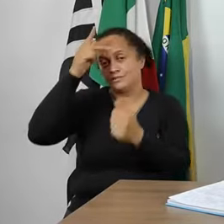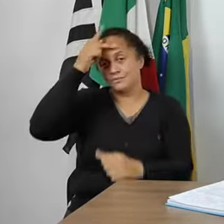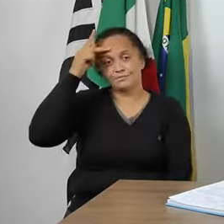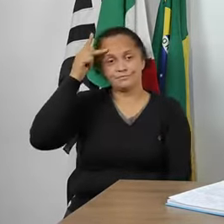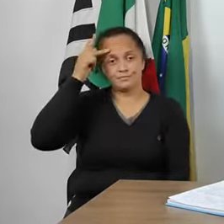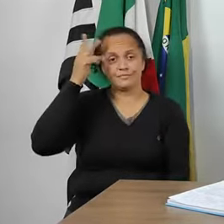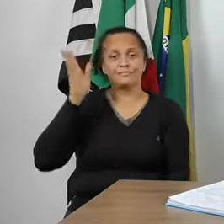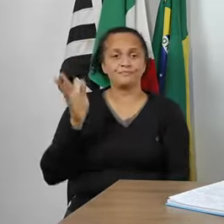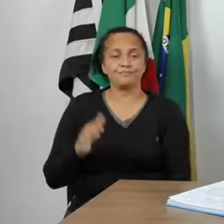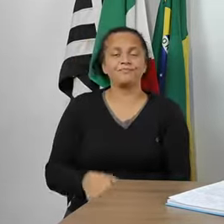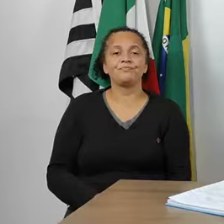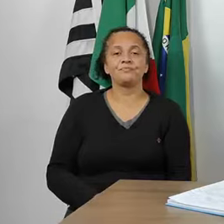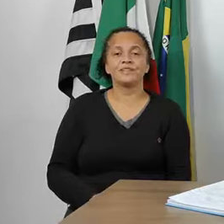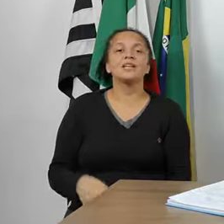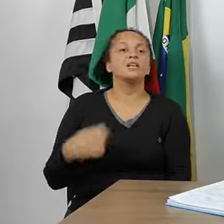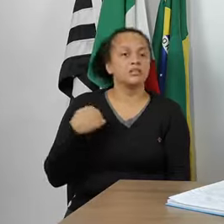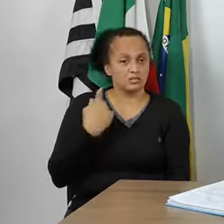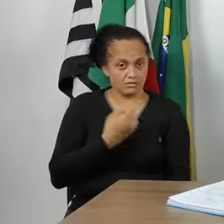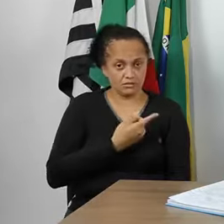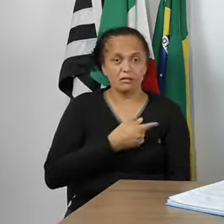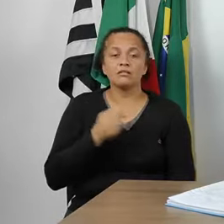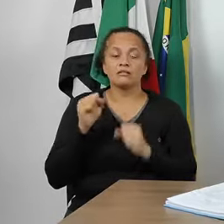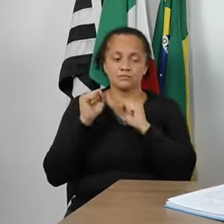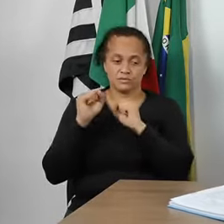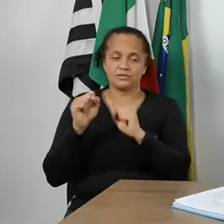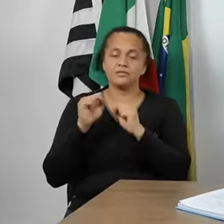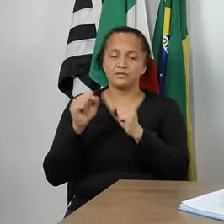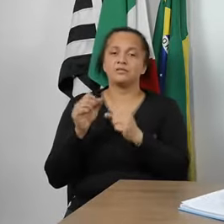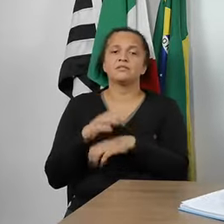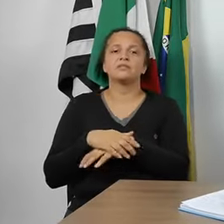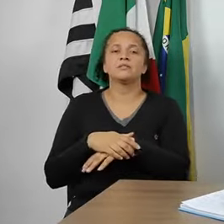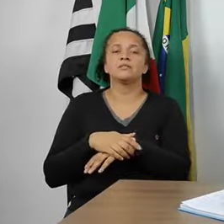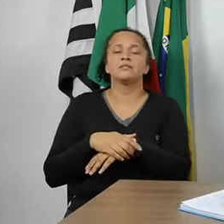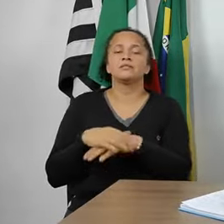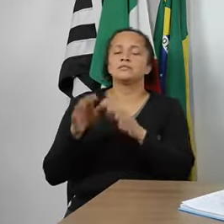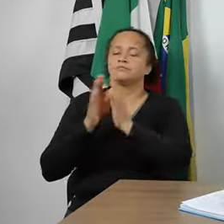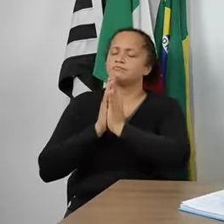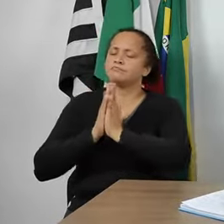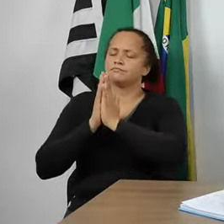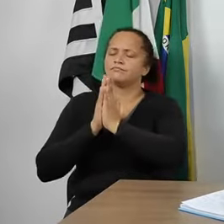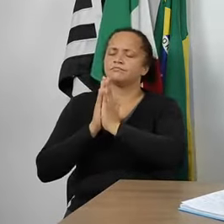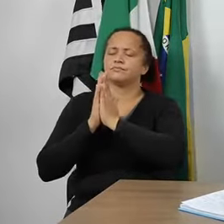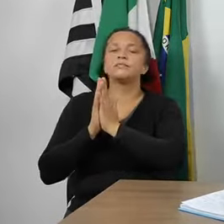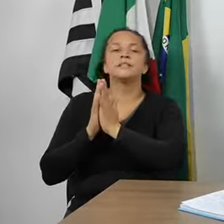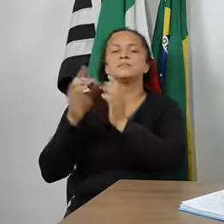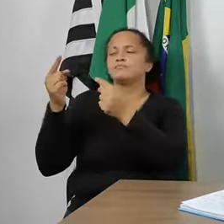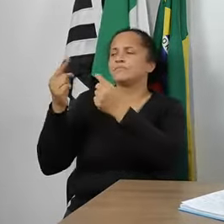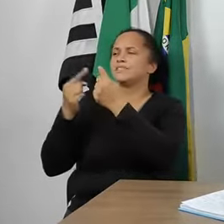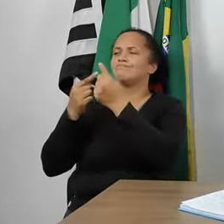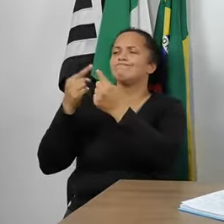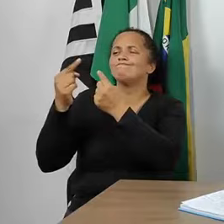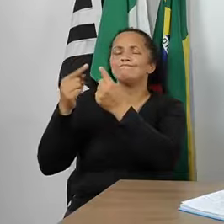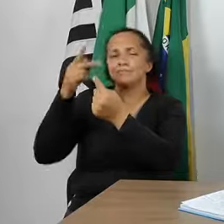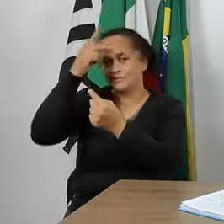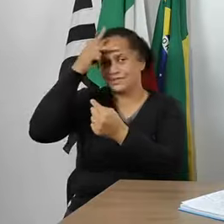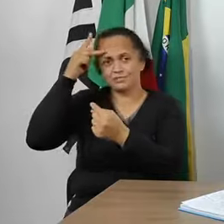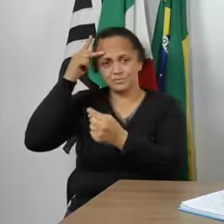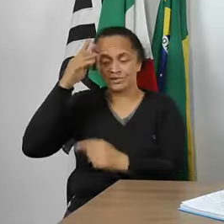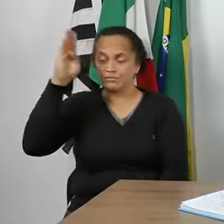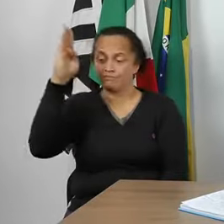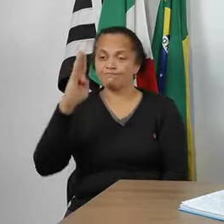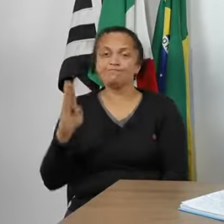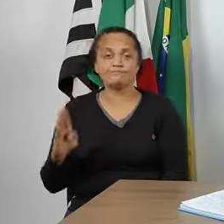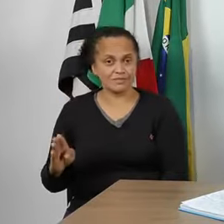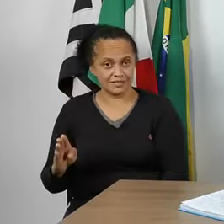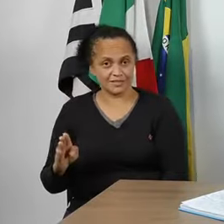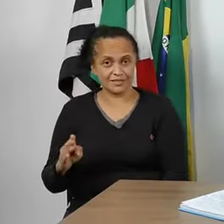outro. Nós podemos fazer esse tipo de oração para o nosso próximo, pela nação, pelas